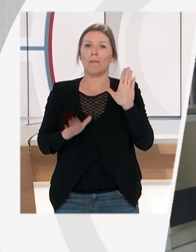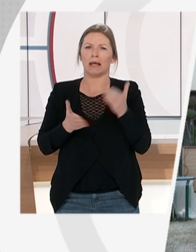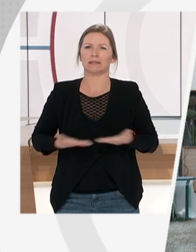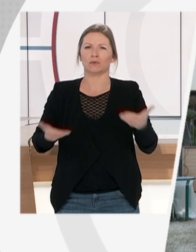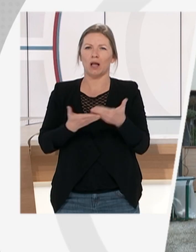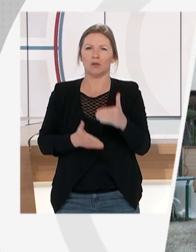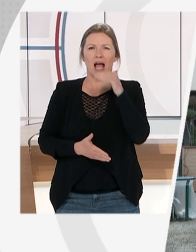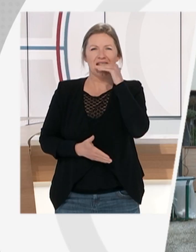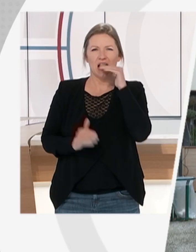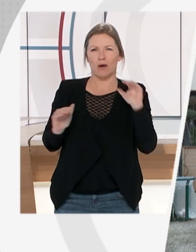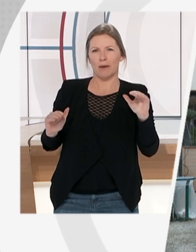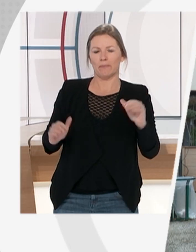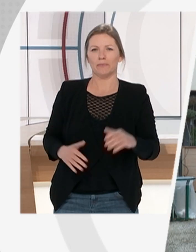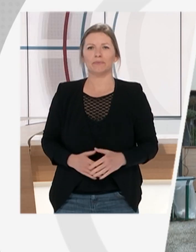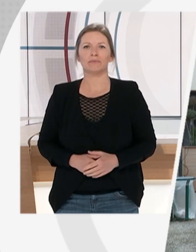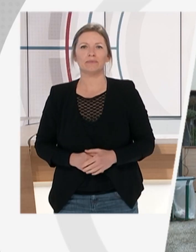situation reste tendue.